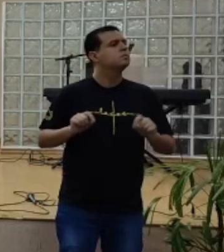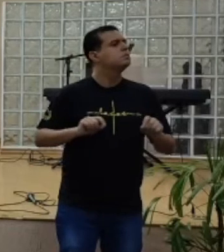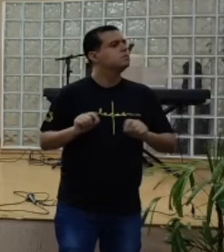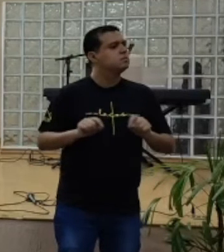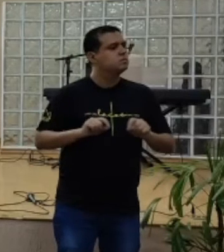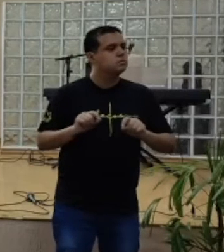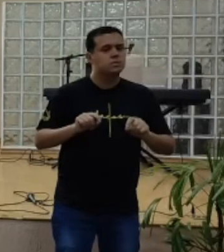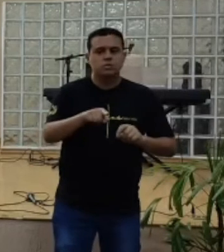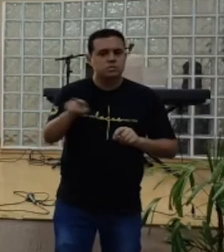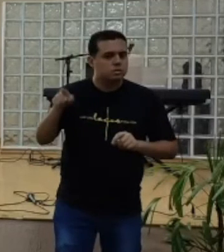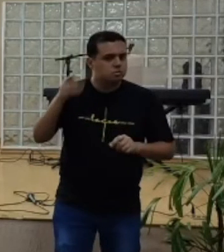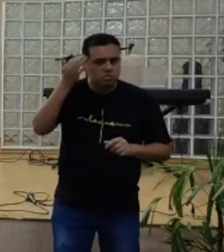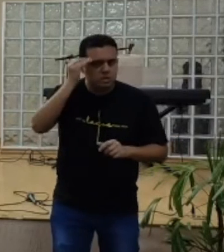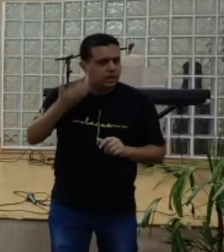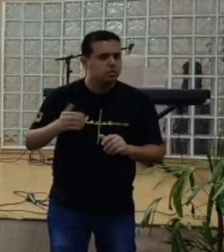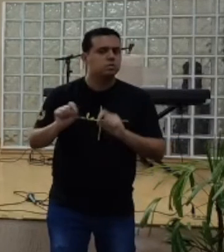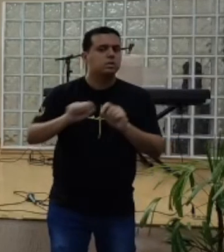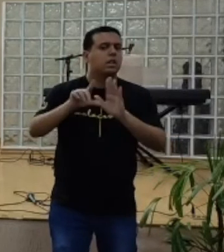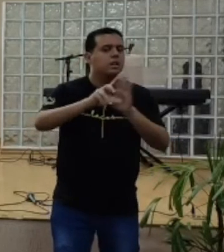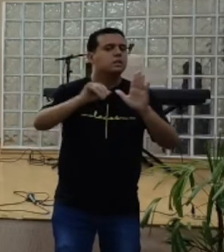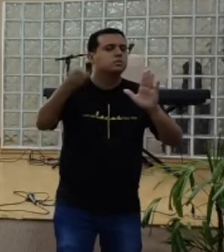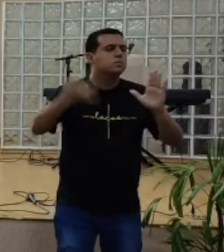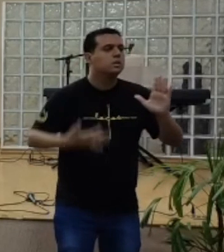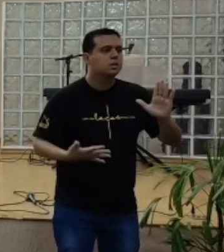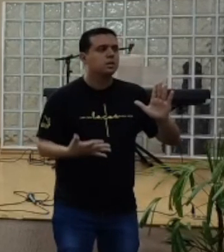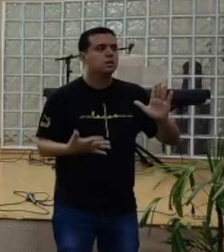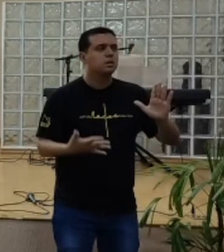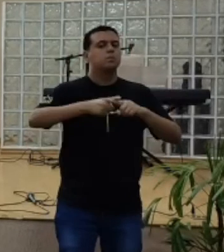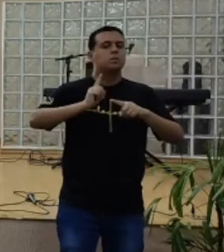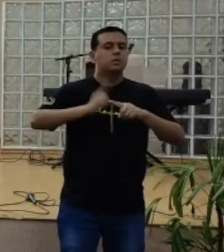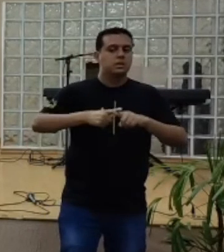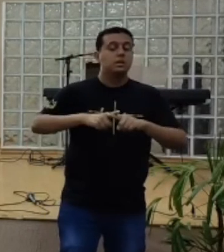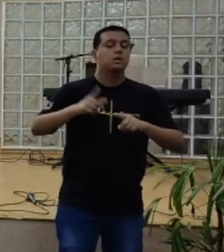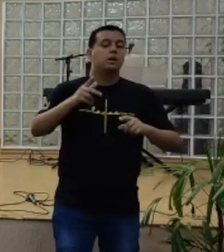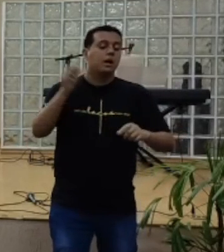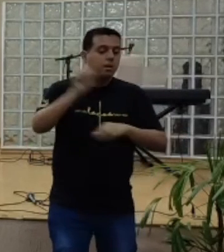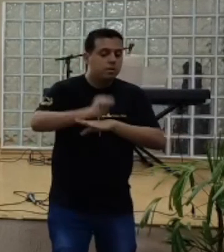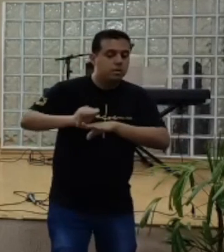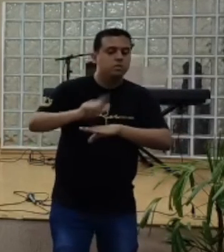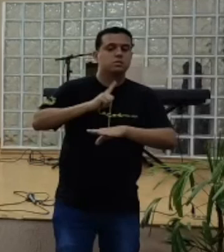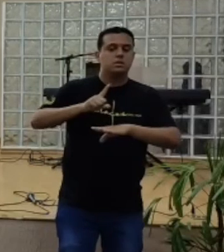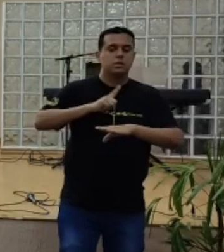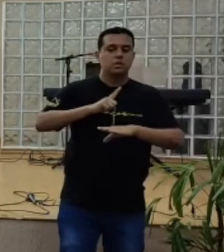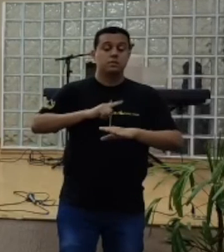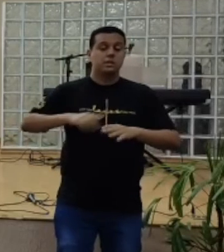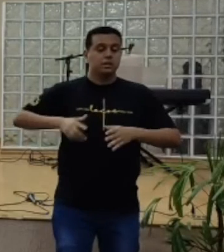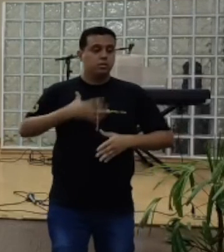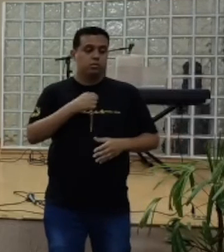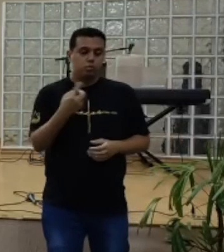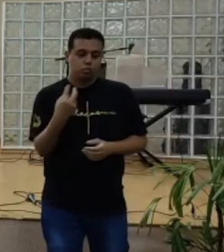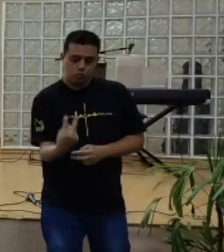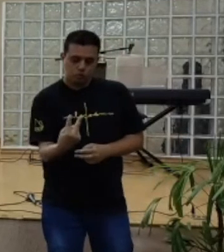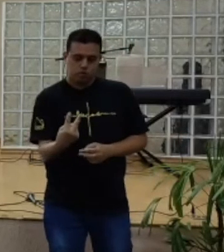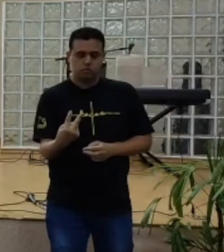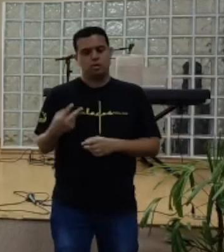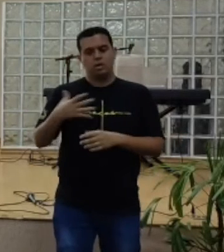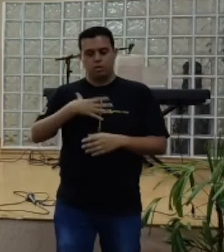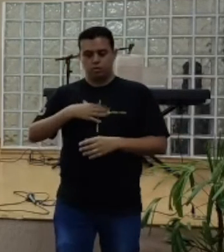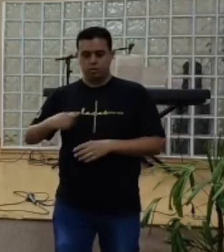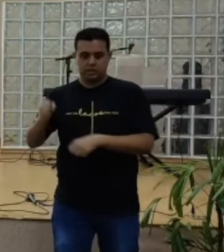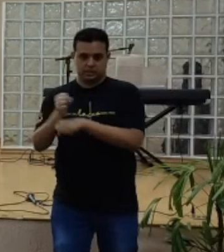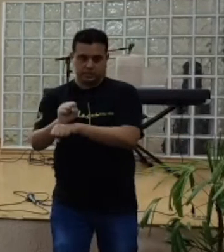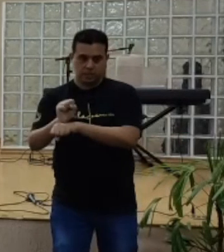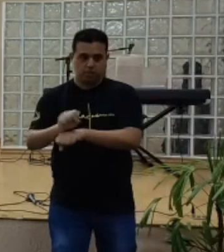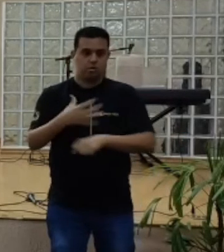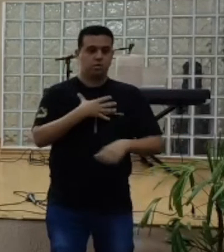está escrito que Abraão teve 2 filhos, um da mulher escrava e outro da livre. O filho da escrava nasceu